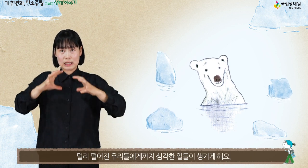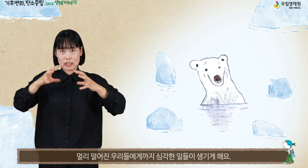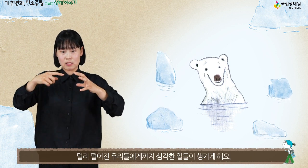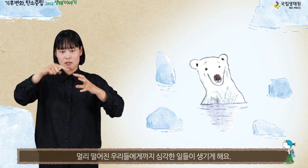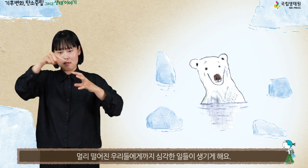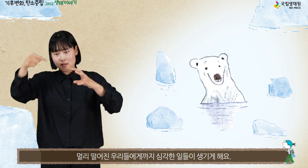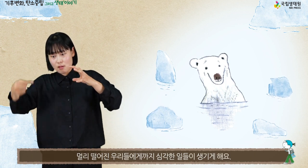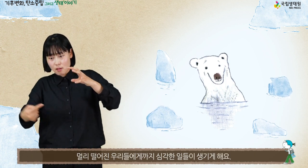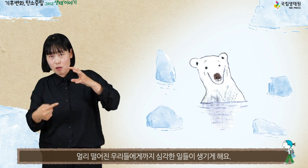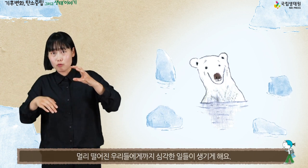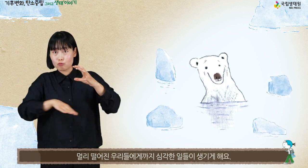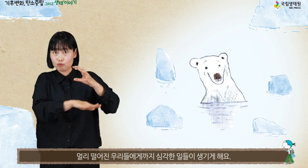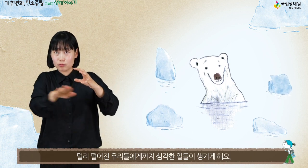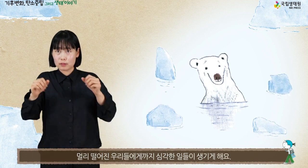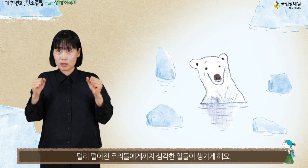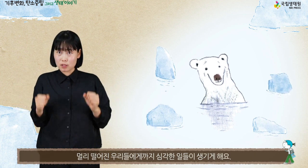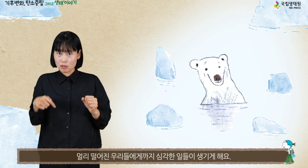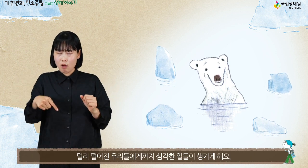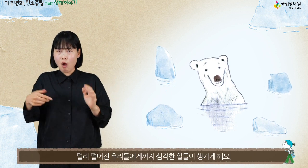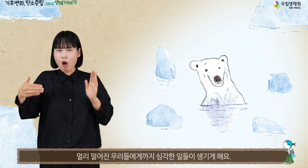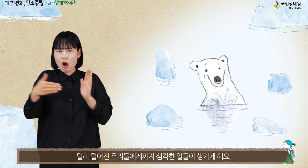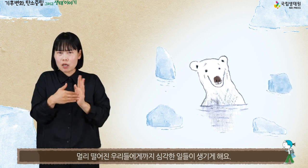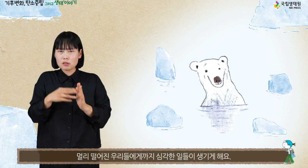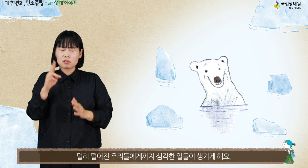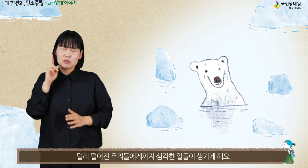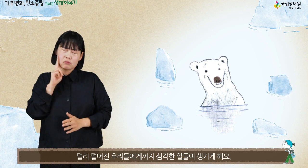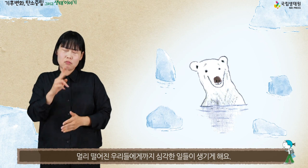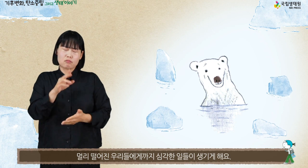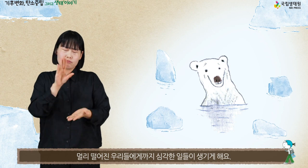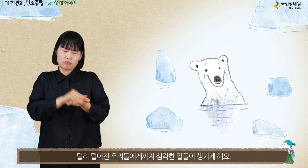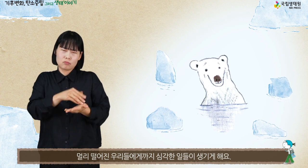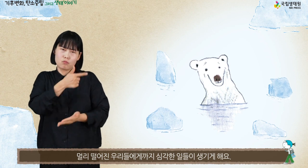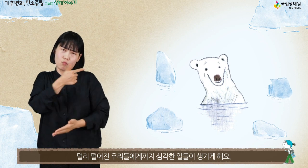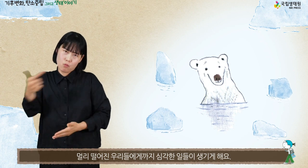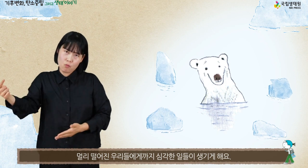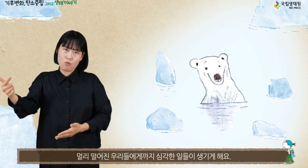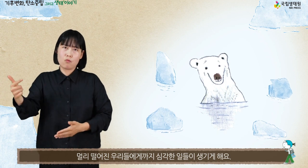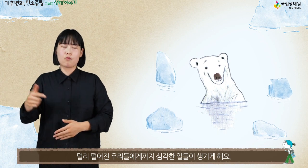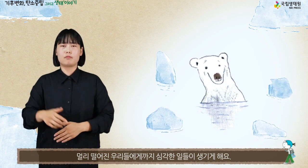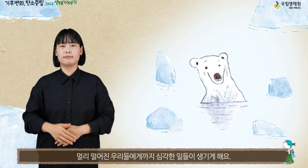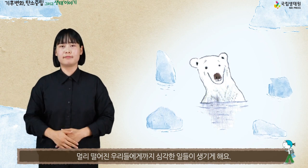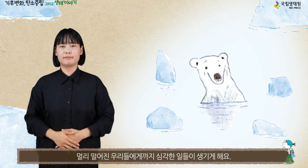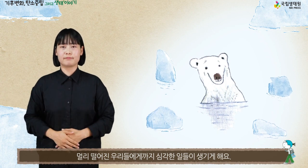멀리 떨어진 우리들에게까지 심각한 일들이 생기게 해요.